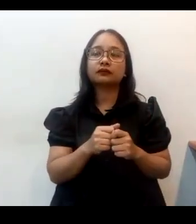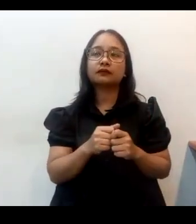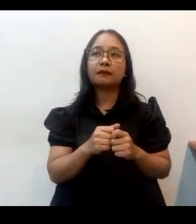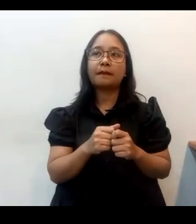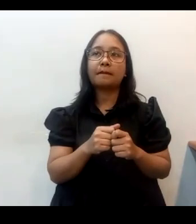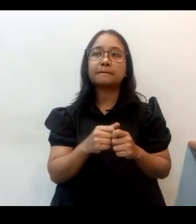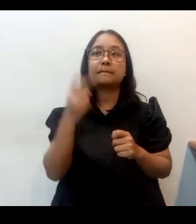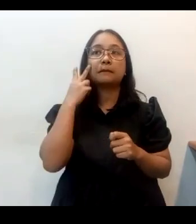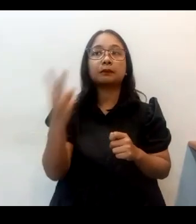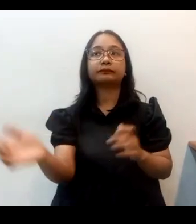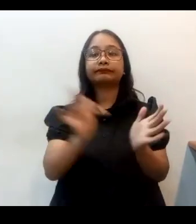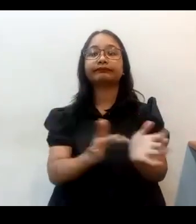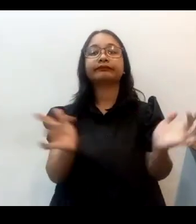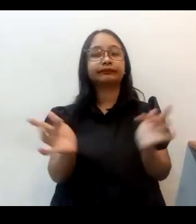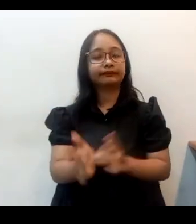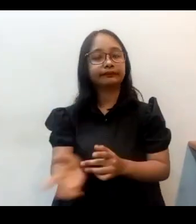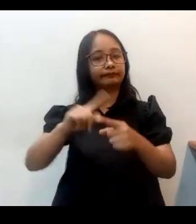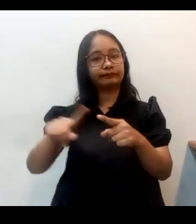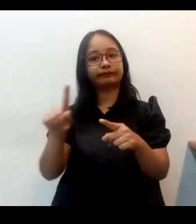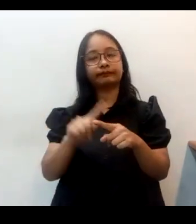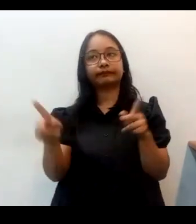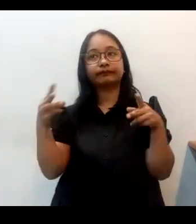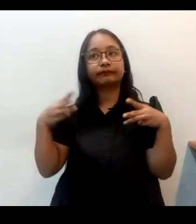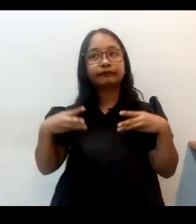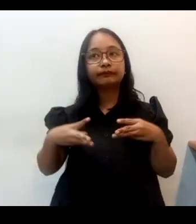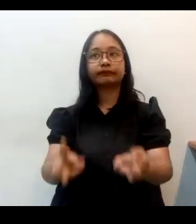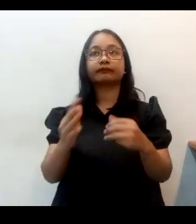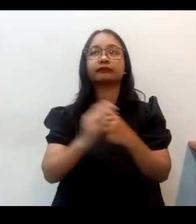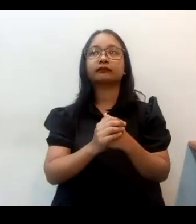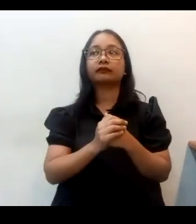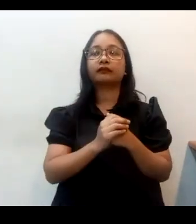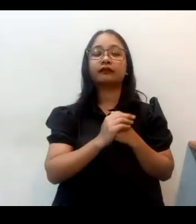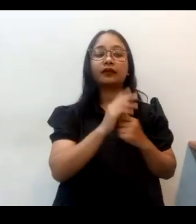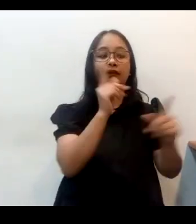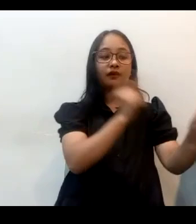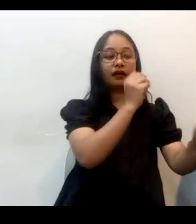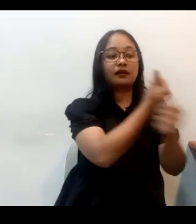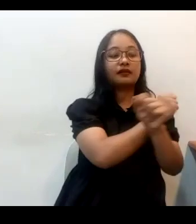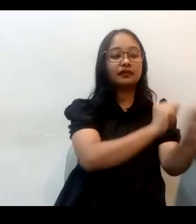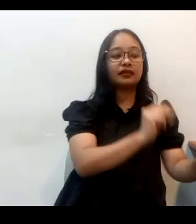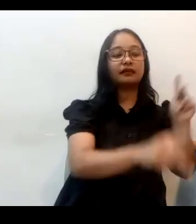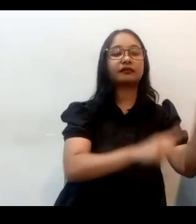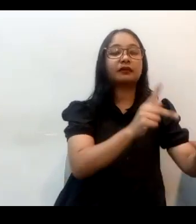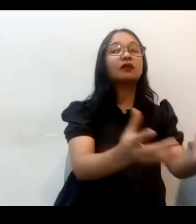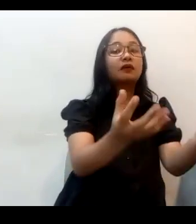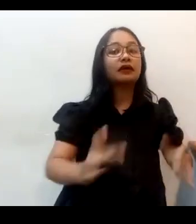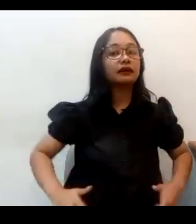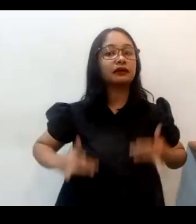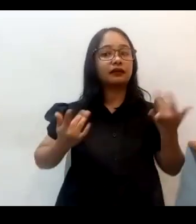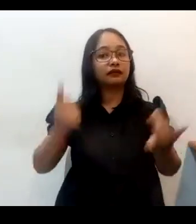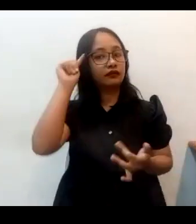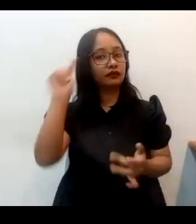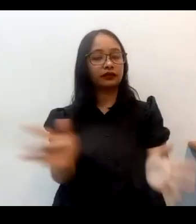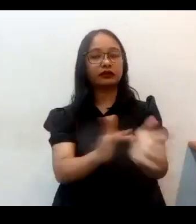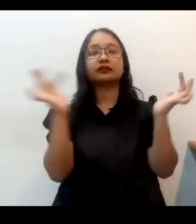paano po nila tignan si Jesus, ay talagang magkaiba. Let's live for Jesus. At tara, bumuhay tayo para kay Jesus. And he was willing to live for Jesus